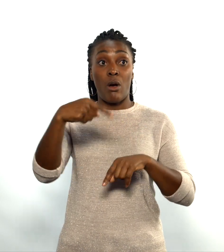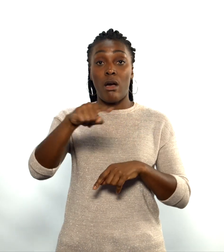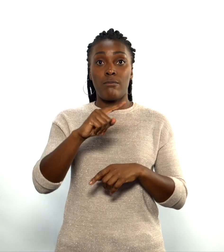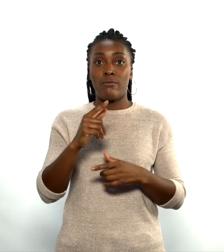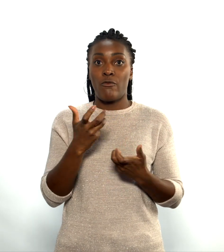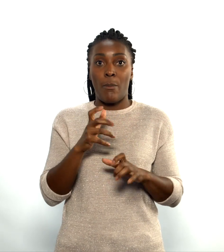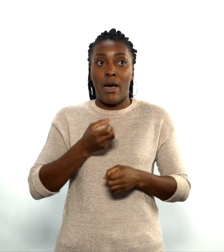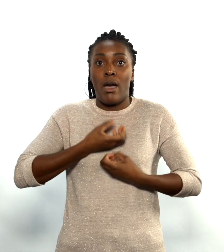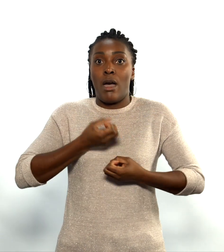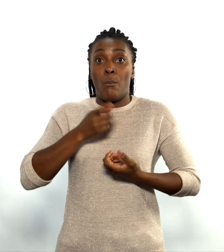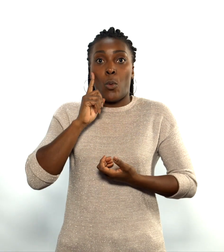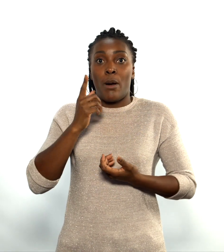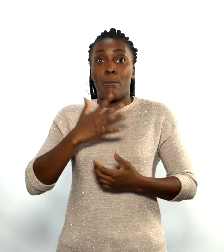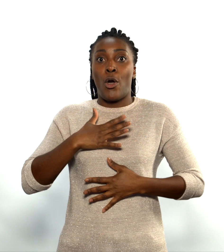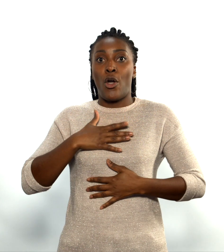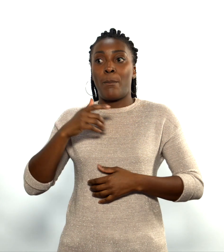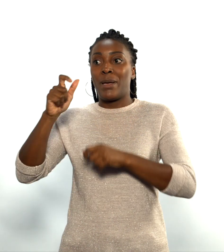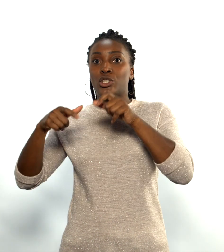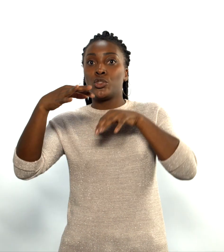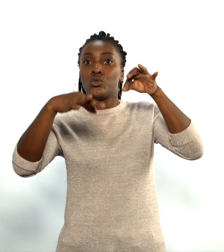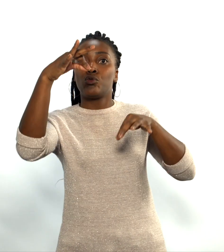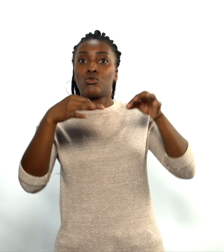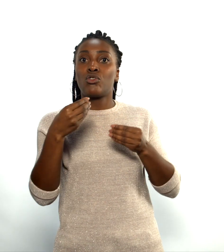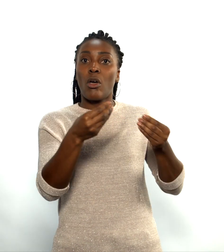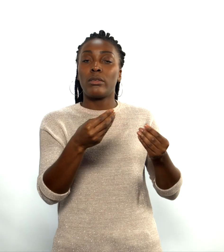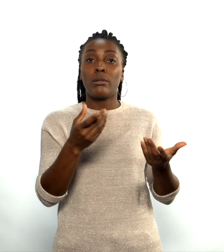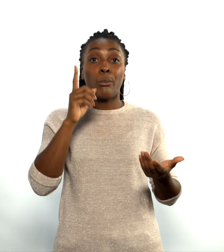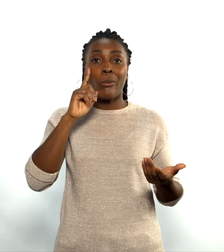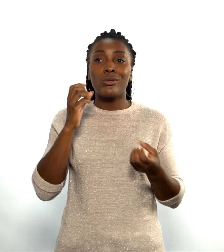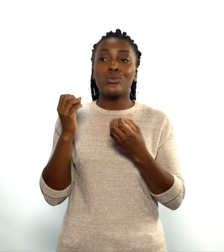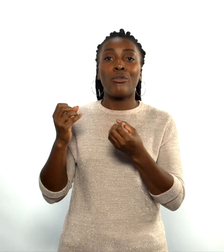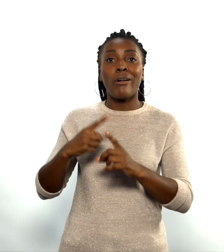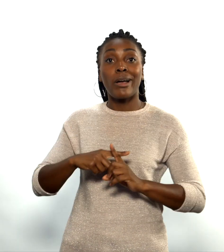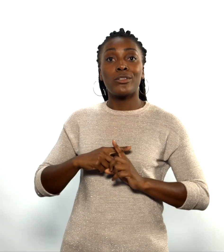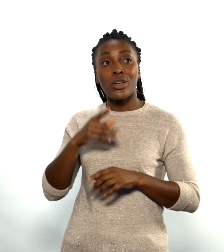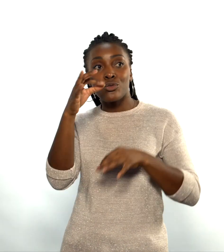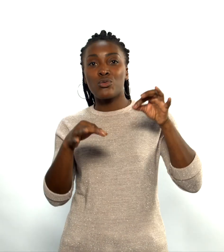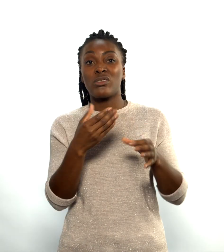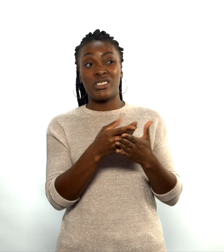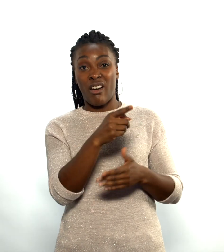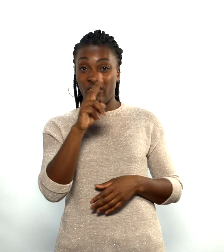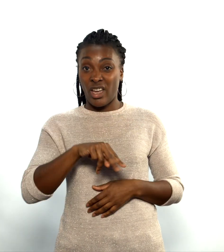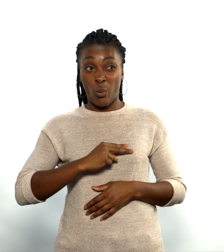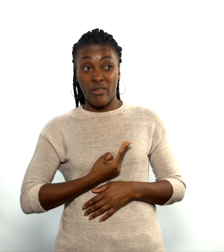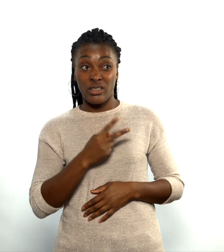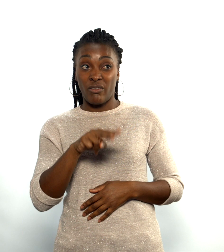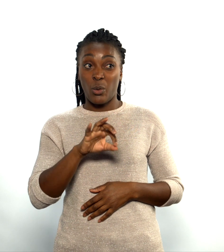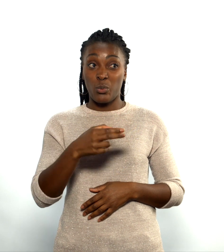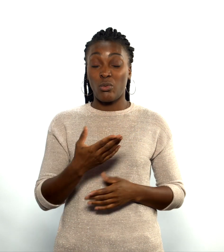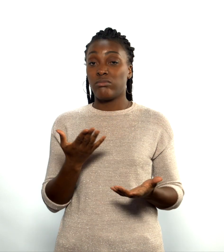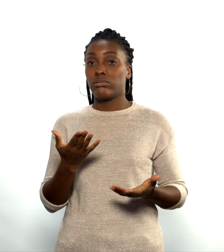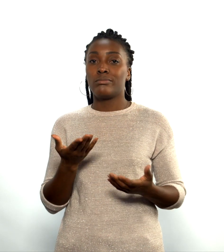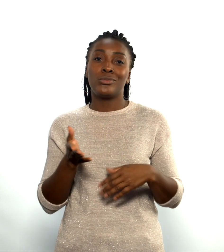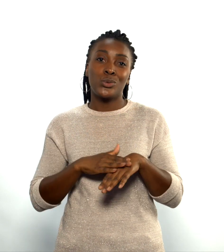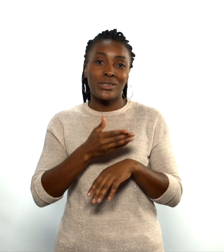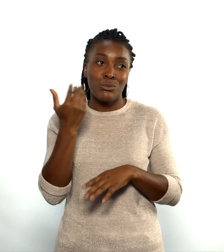pas en parler, de peur d'être jugés. Car il est plus facile de se dire « Ah, celui-là, ce frère, est-ce qu'il est vraiment converti ?»